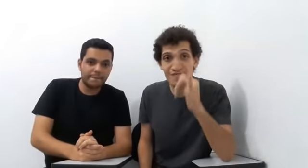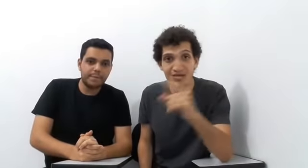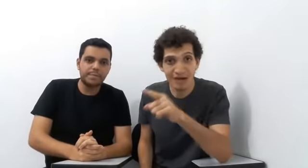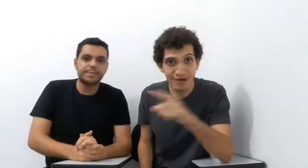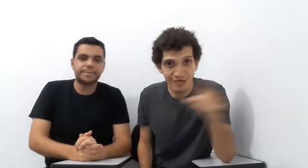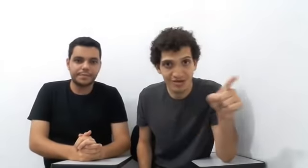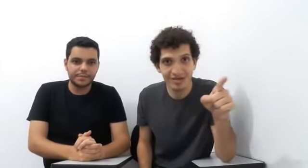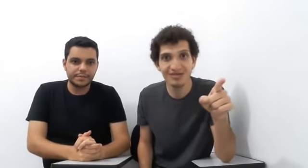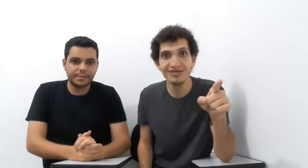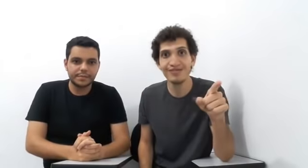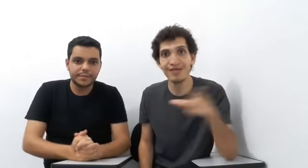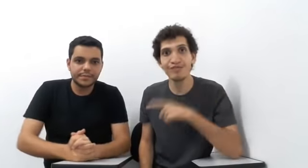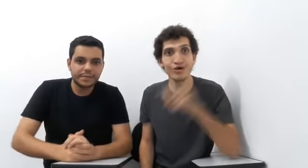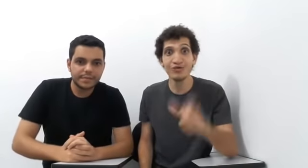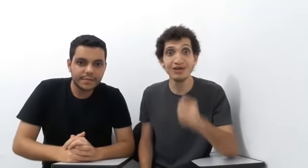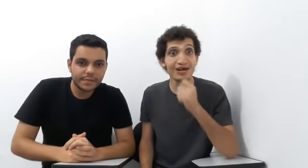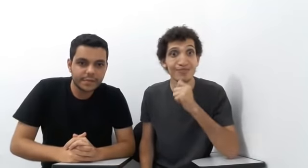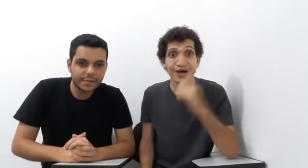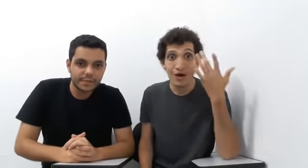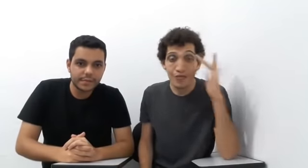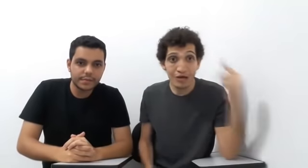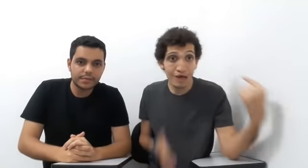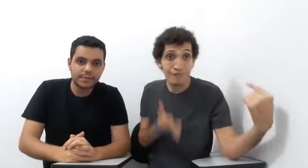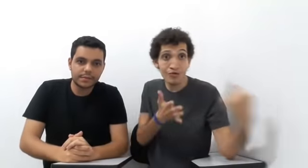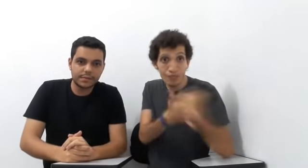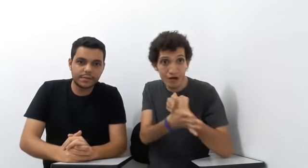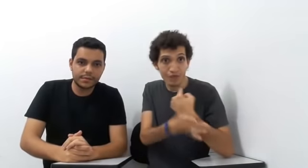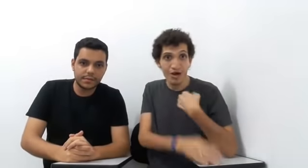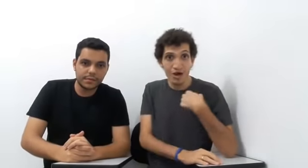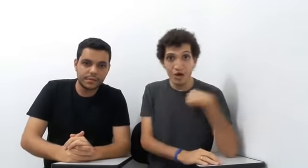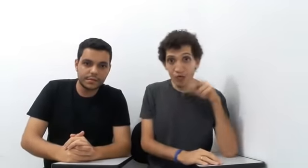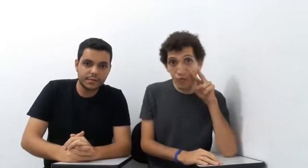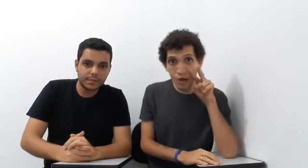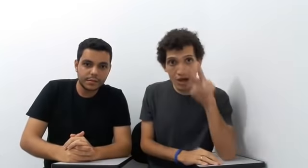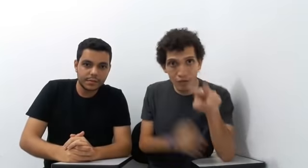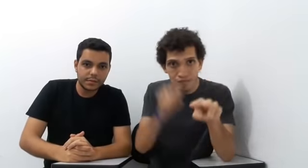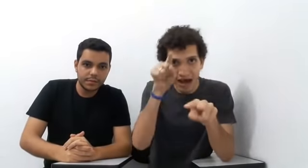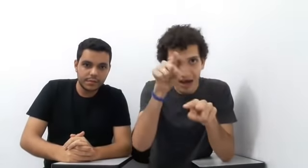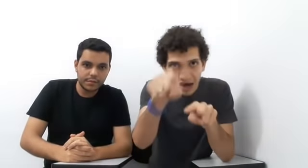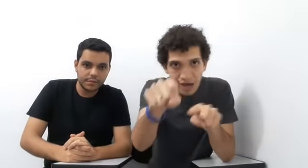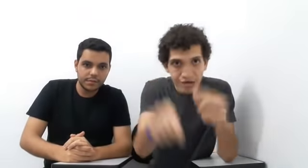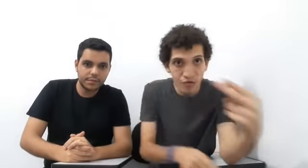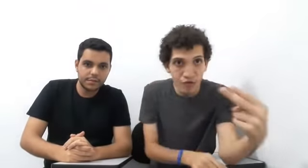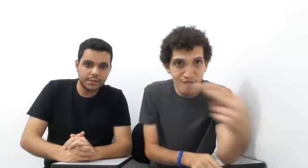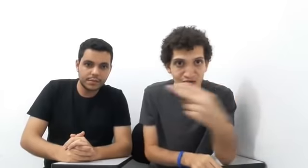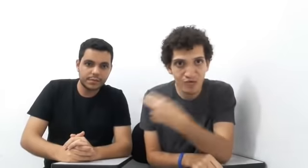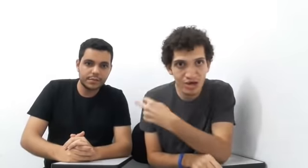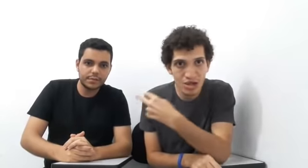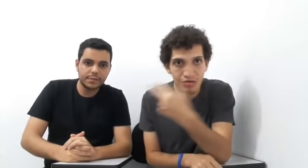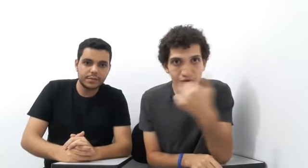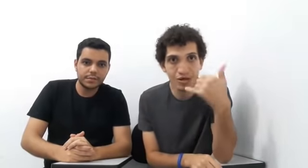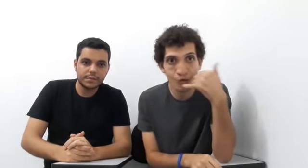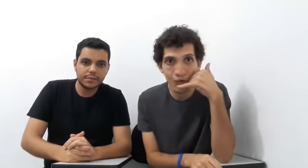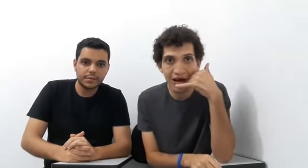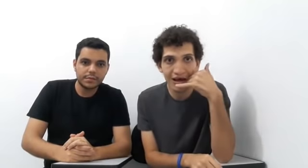avisar para vocês que tem pessoa que ainda não sabe perguntando. Eu estou olhando para cá, mas eu estou vendo ele. Meu celular, ele